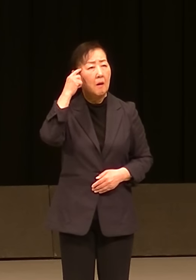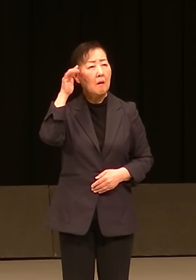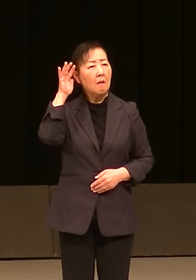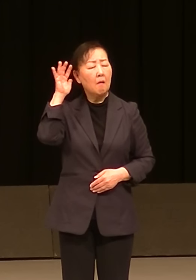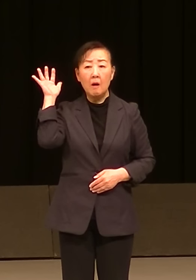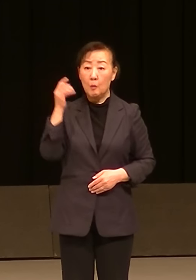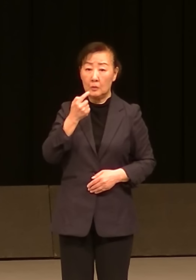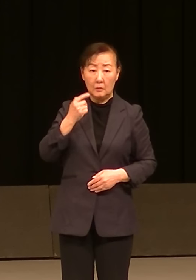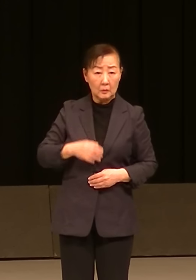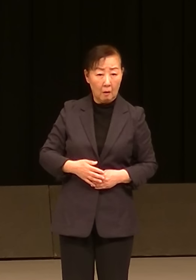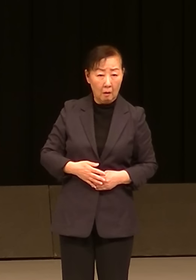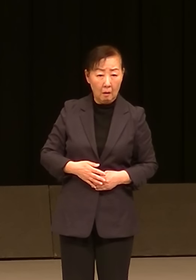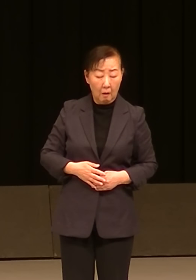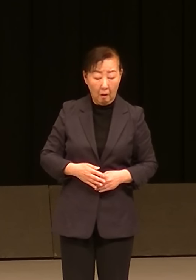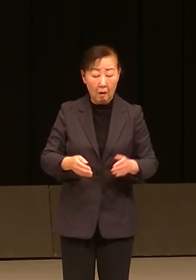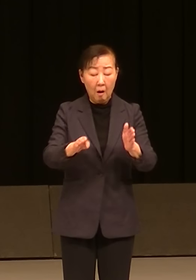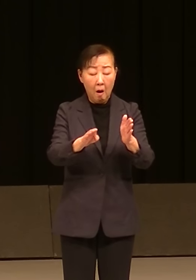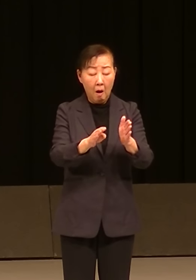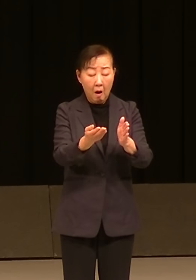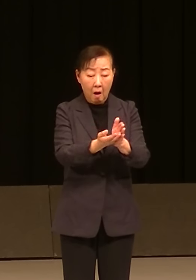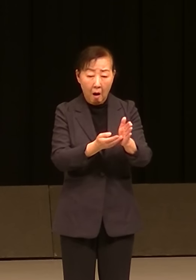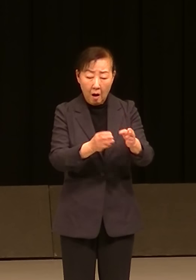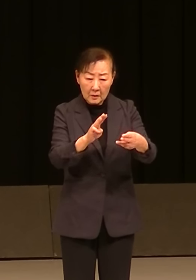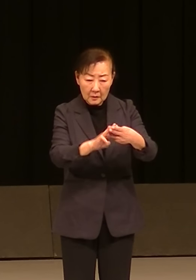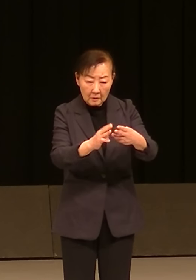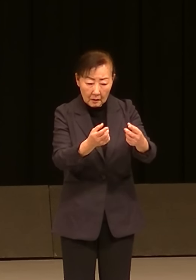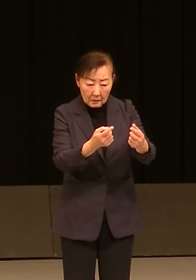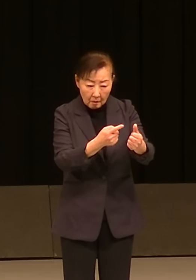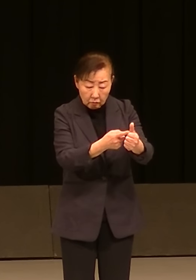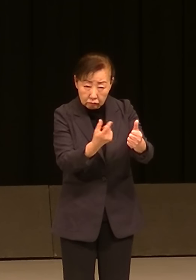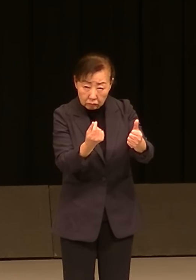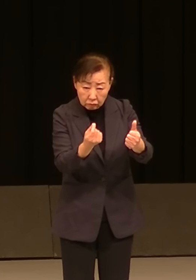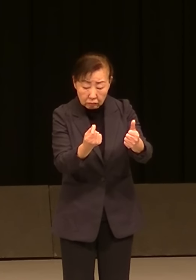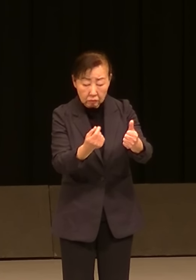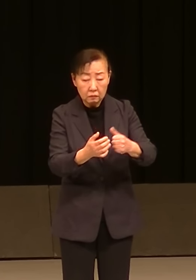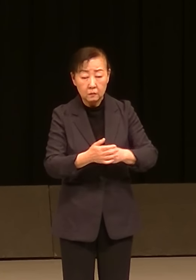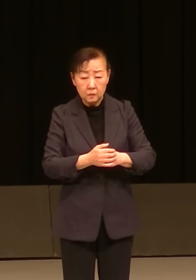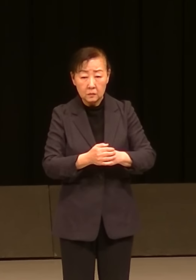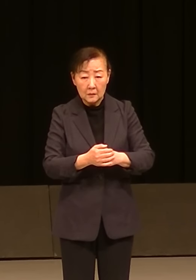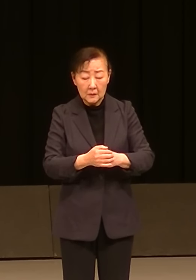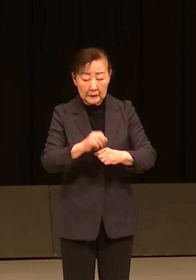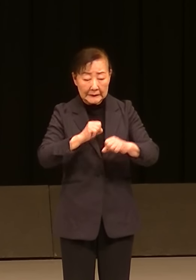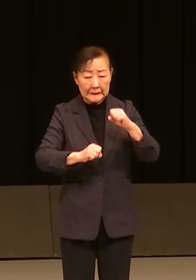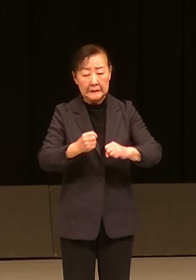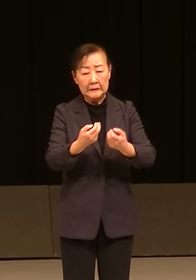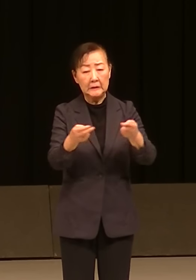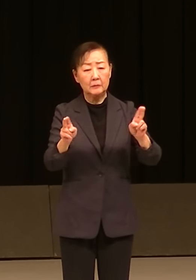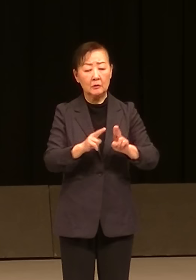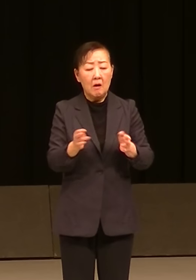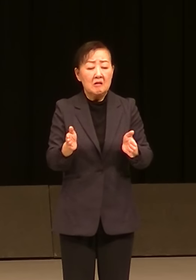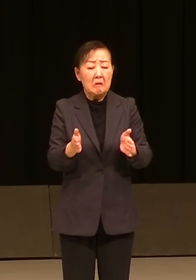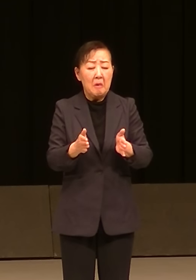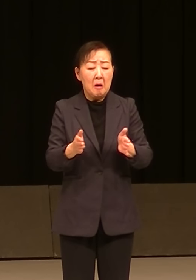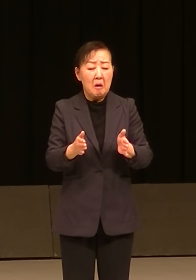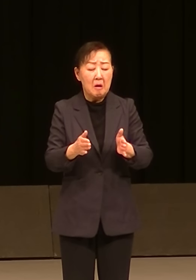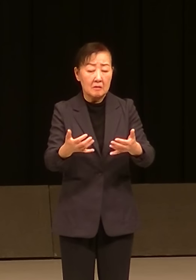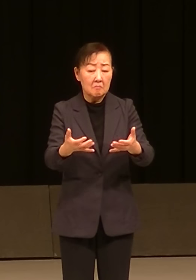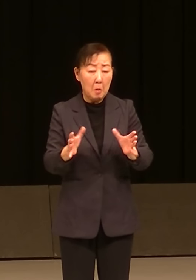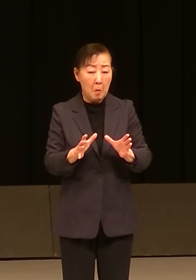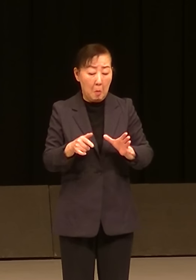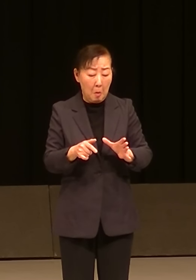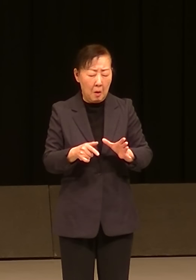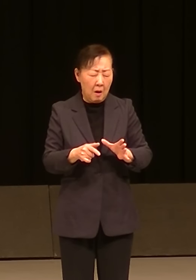ったんですね。岸田さんという人もそうだなと思って、この自民党というこの狭苦しい、